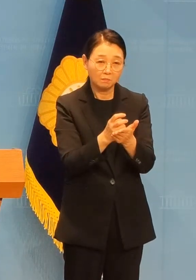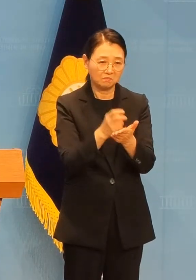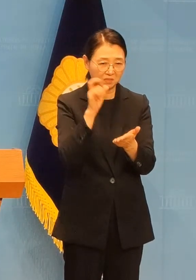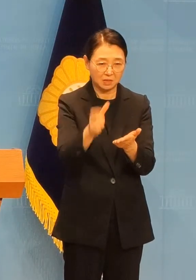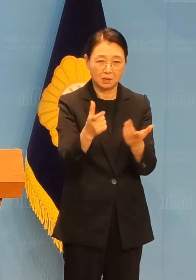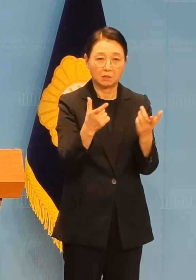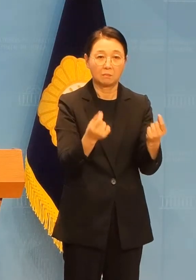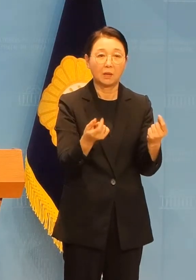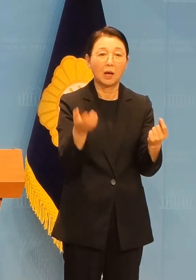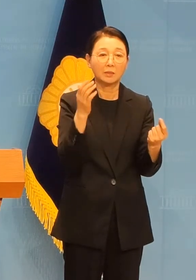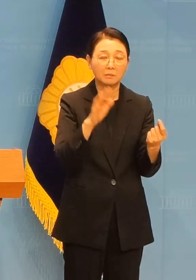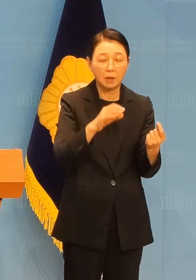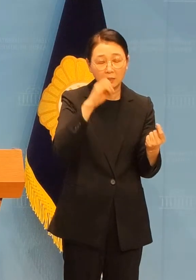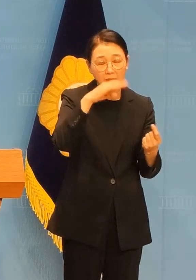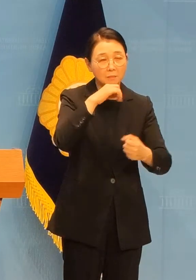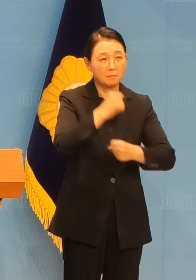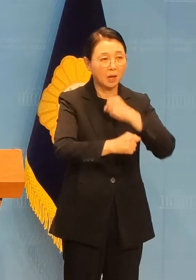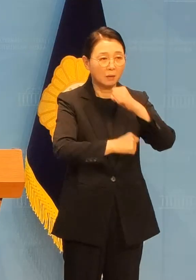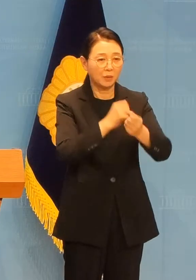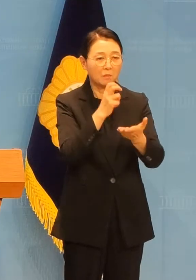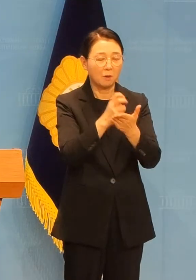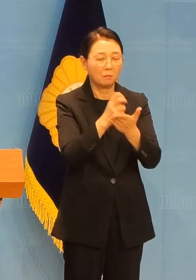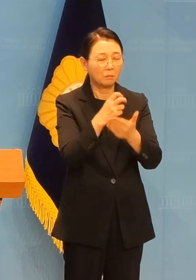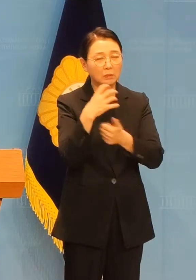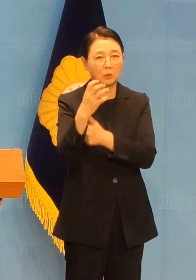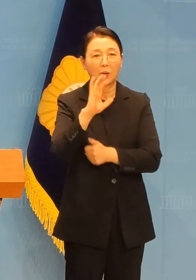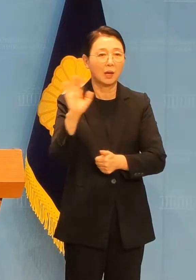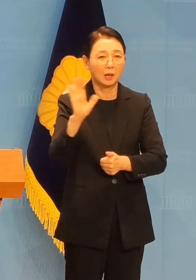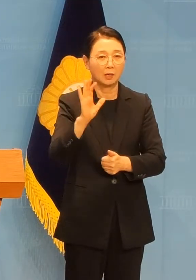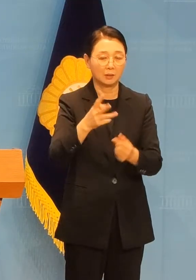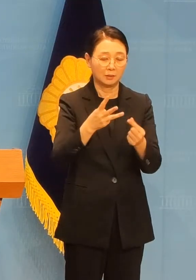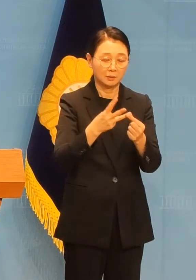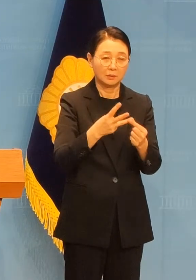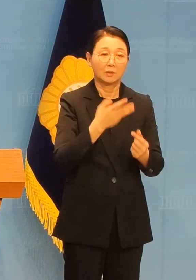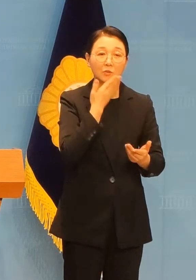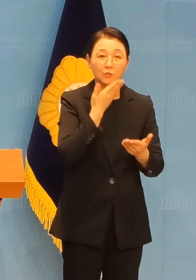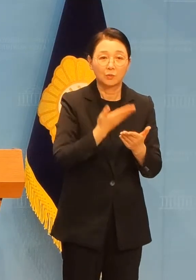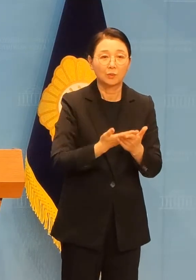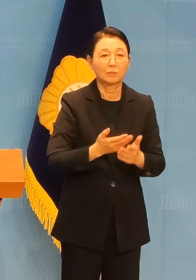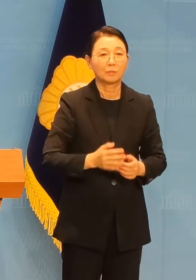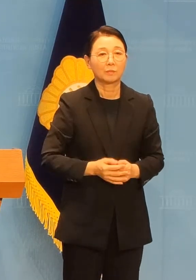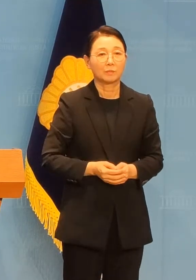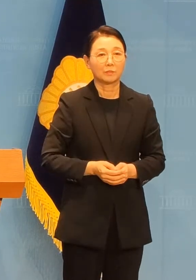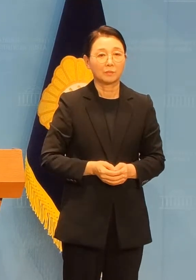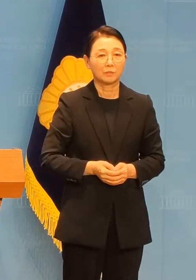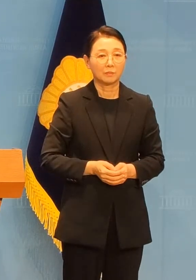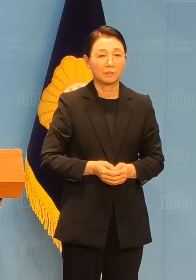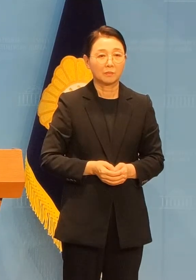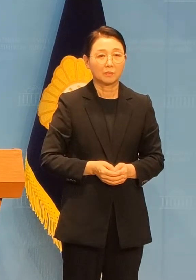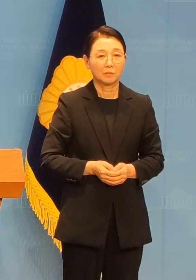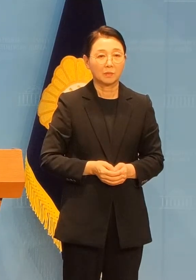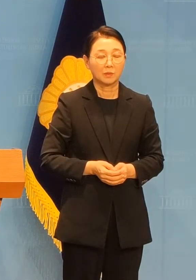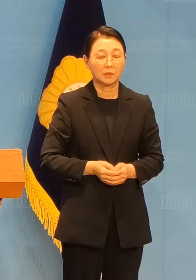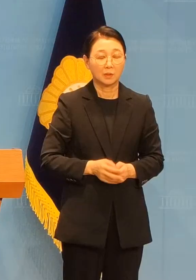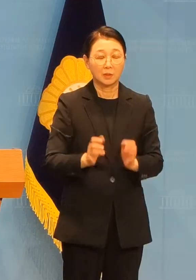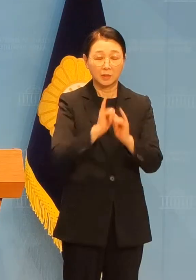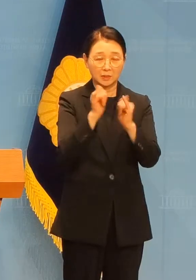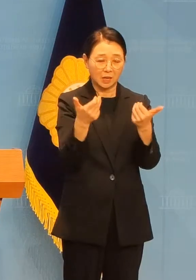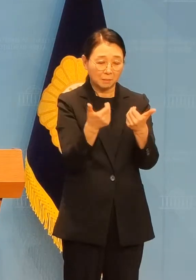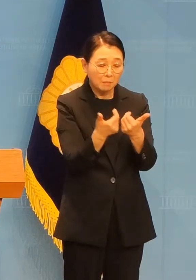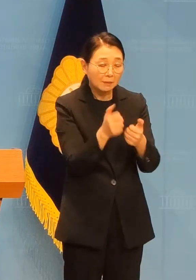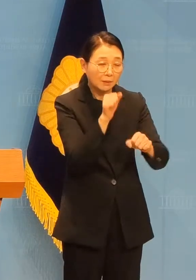법이지만 무분별한 법은 아닙니다. 셋째, 아주 중요한 핵심입니다. 중대한 반사회적